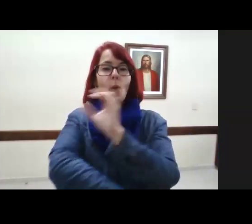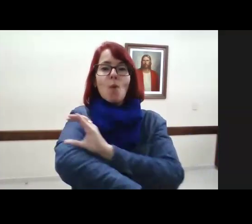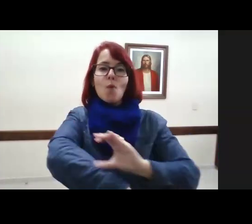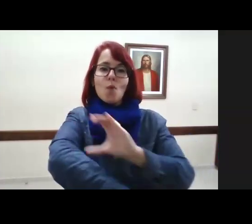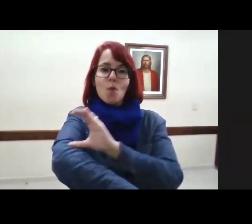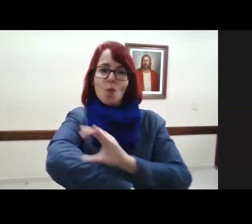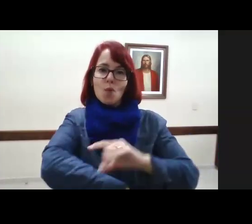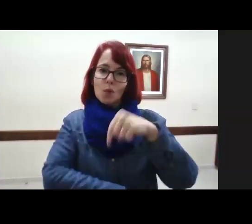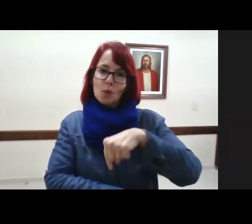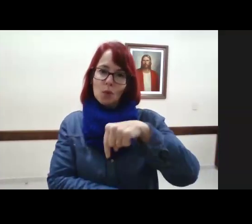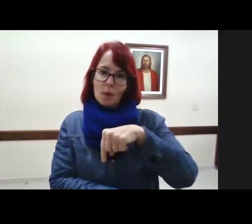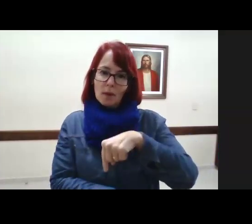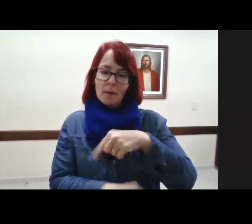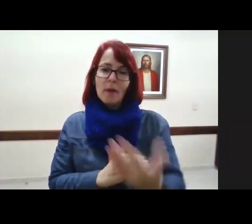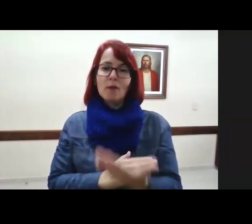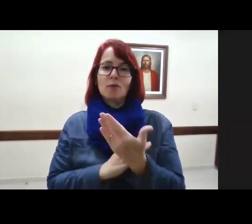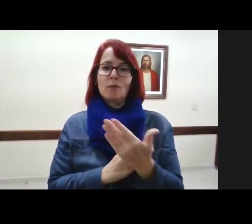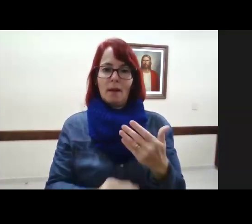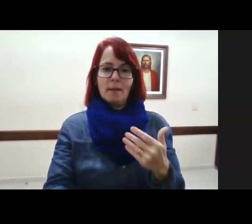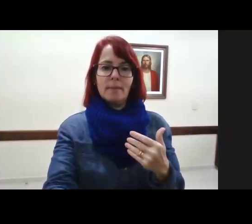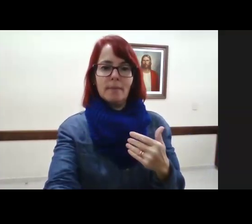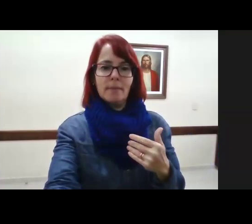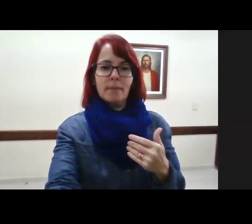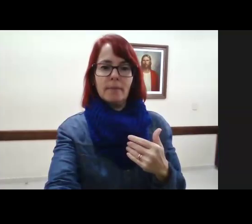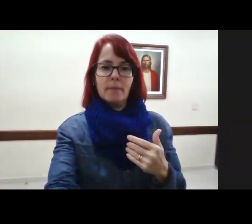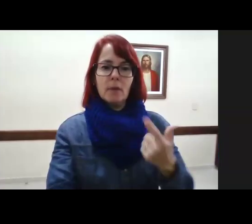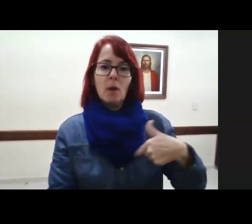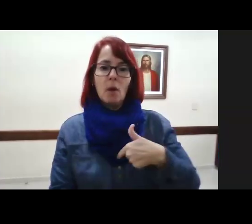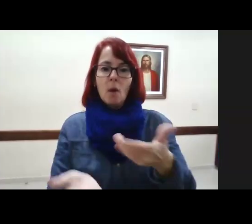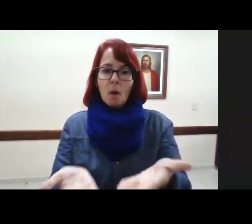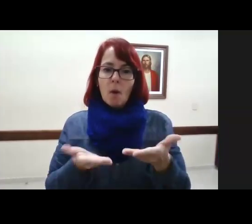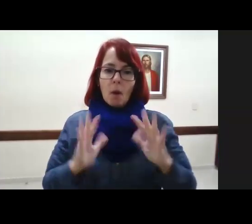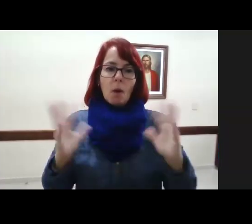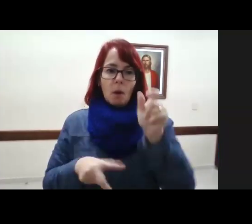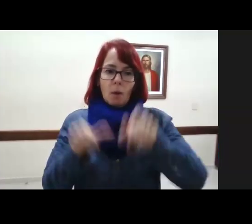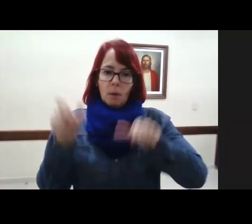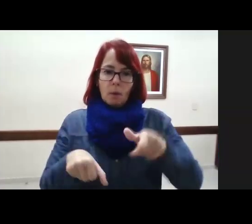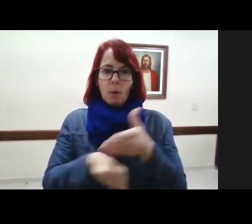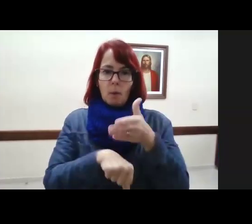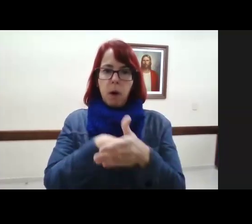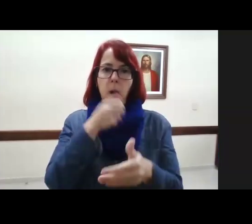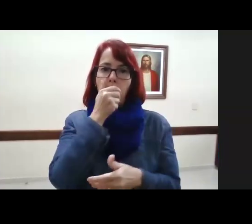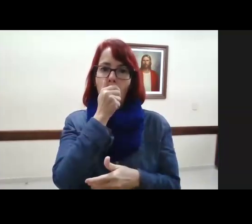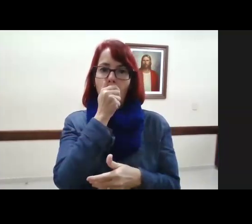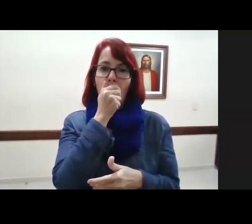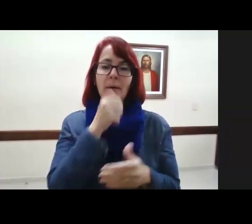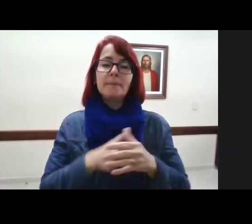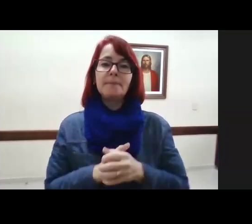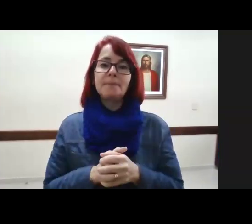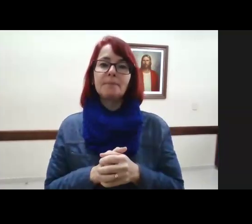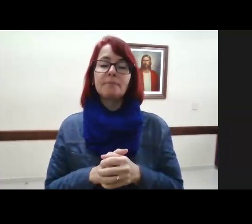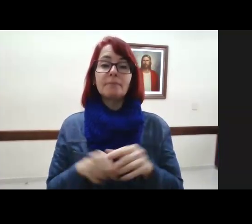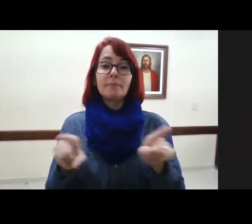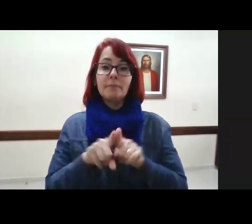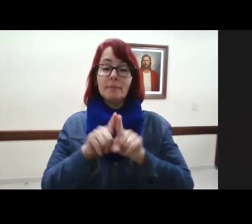nossa capela, que é ministrado pela Sociedade de Socorro. Nós convidamos a todos. Nós temos nessa manhã